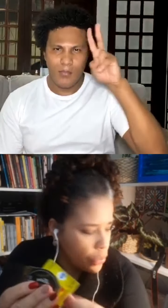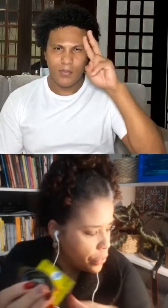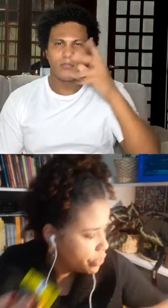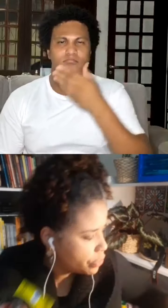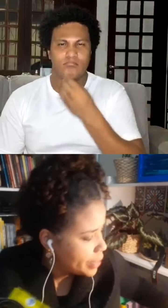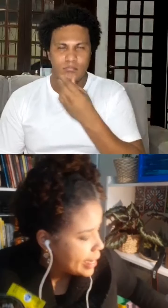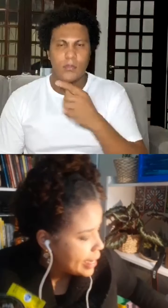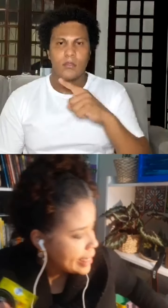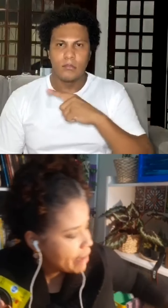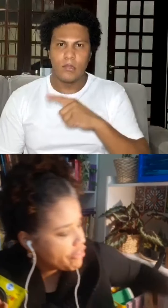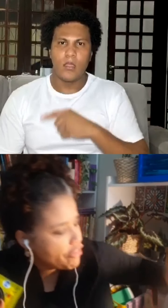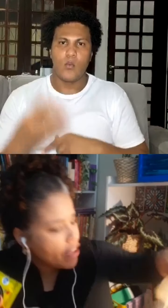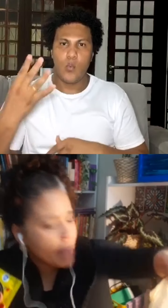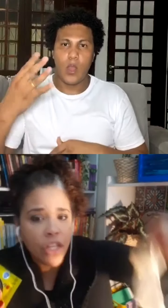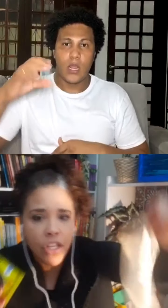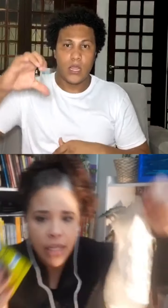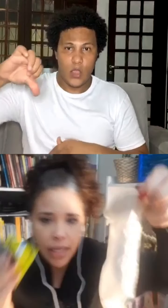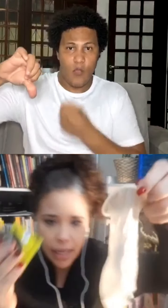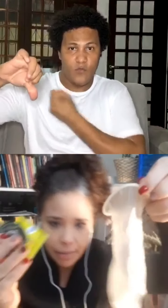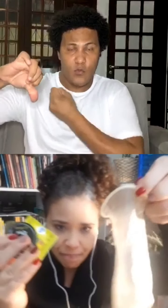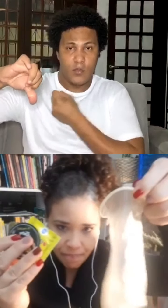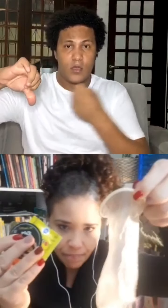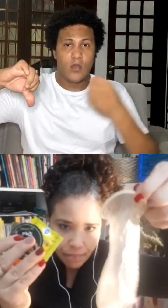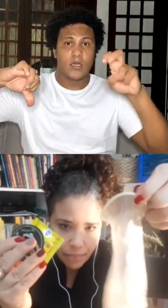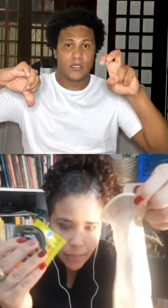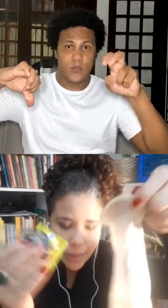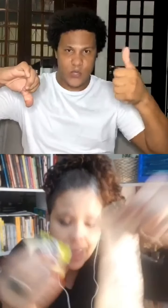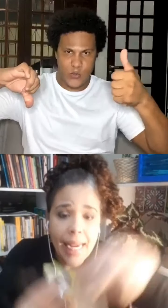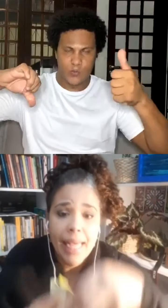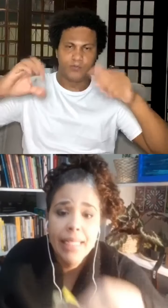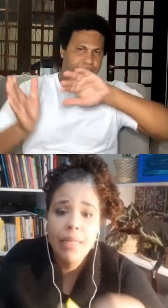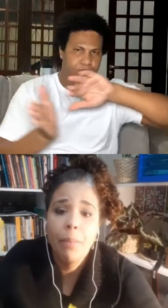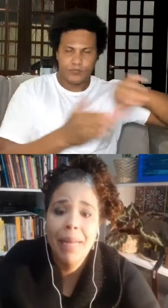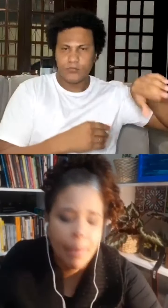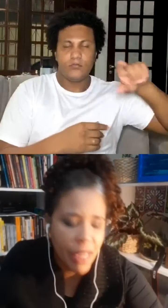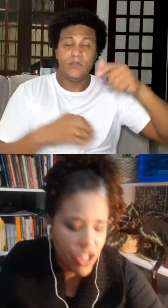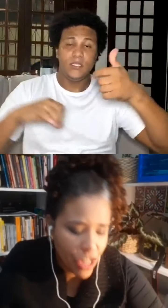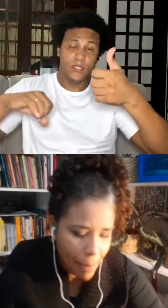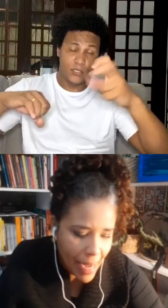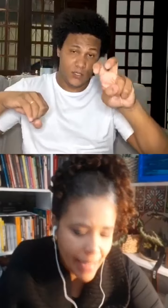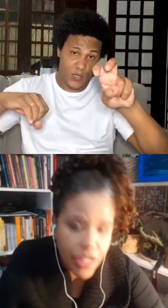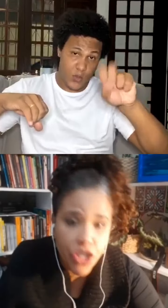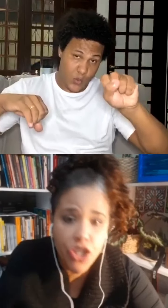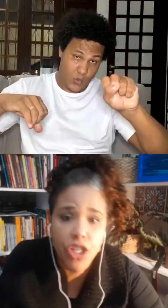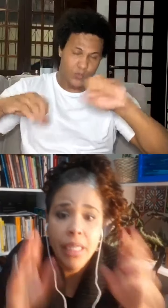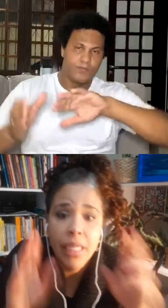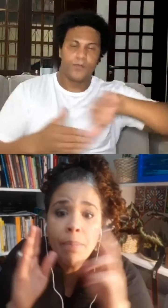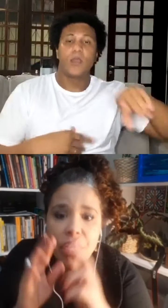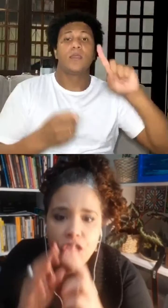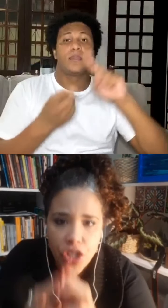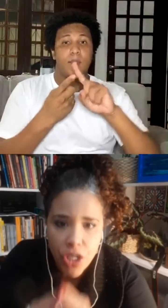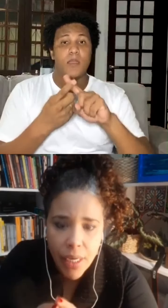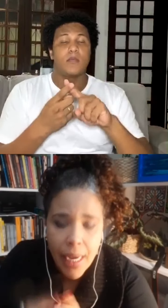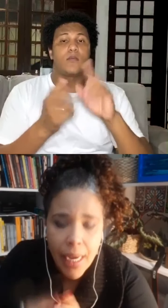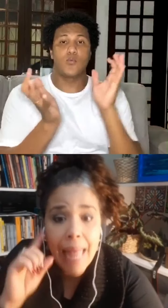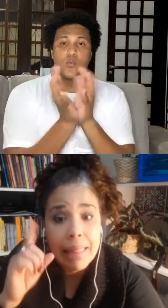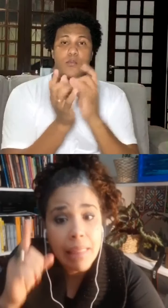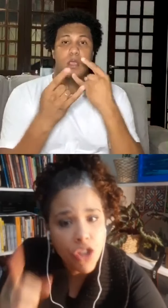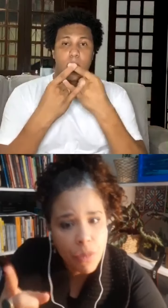58, e a feminina, elas são plenamente capazes de impedir